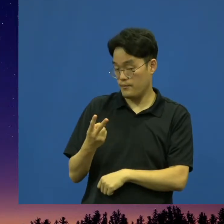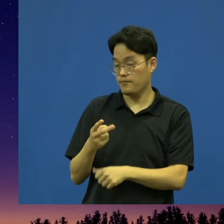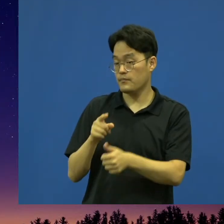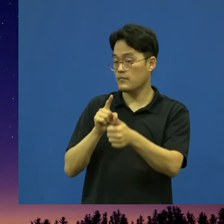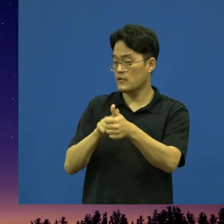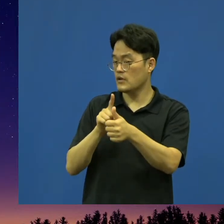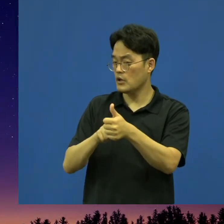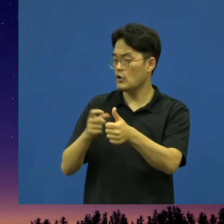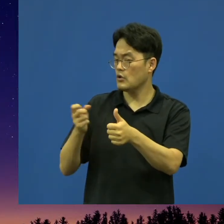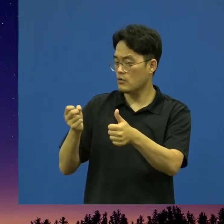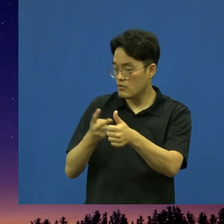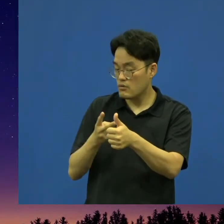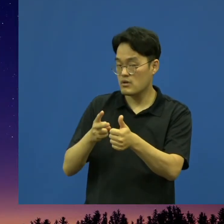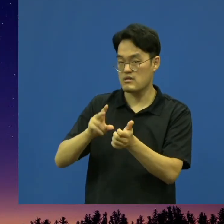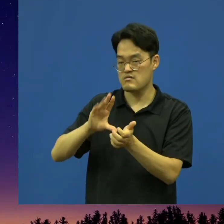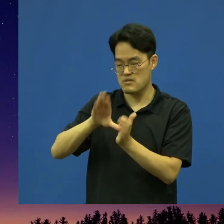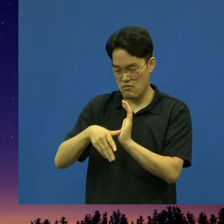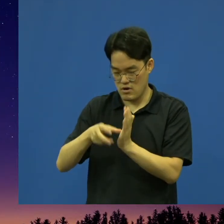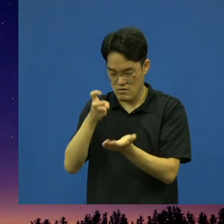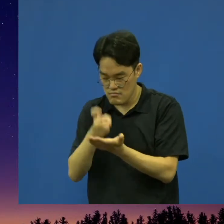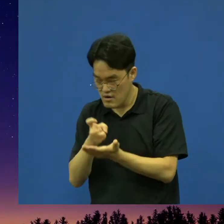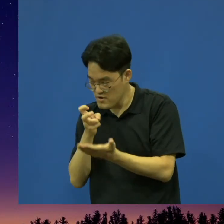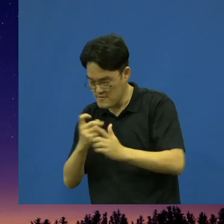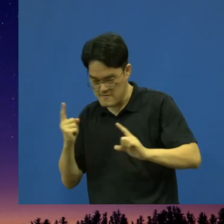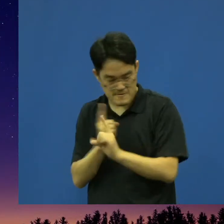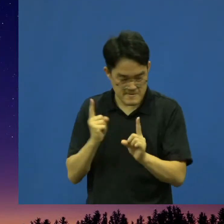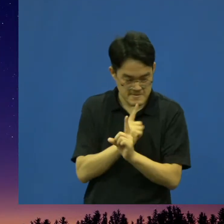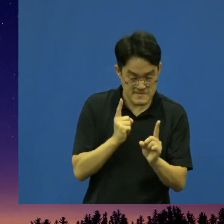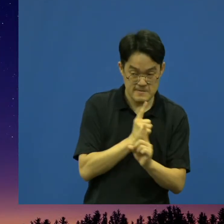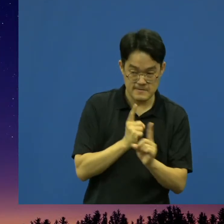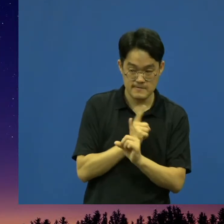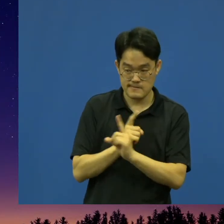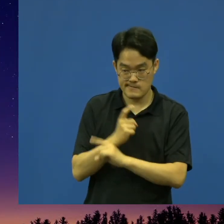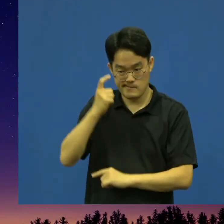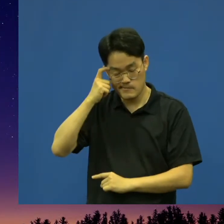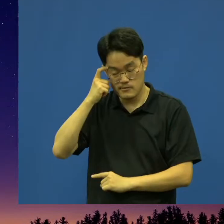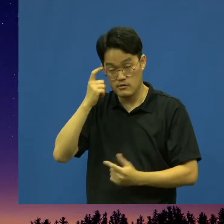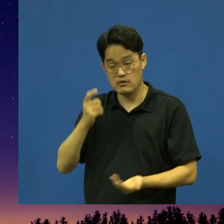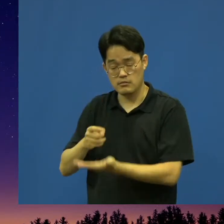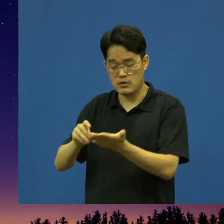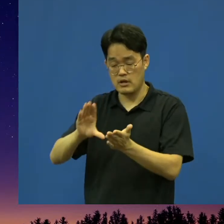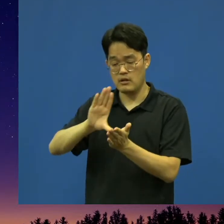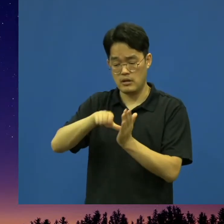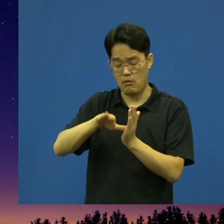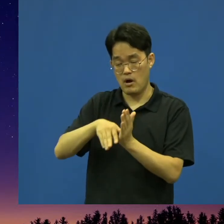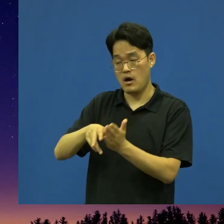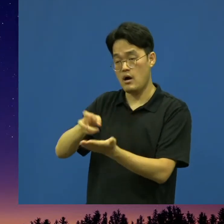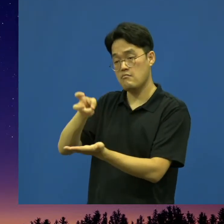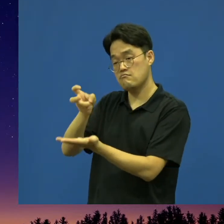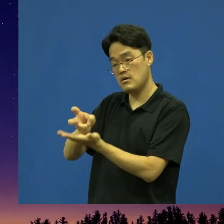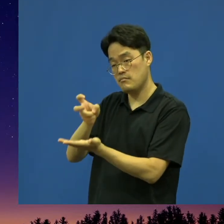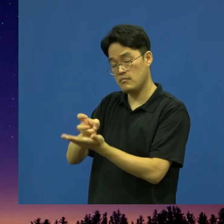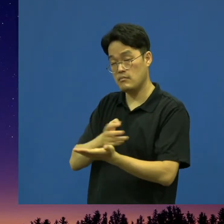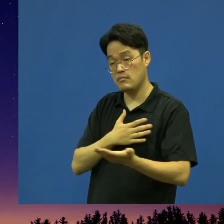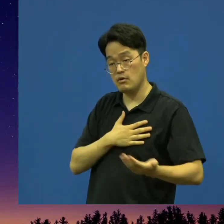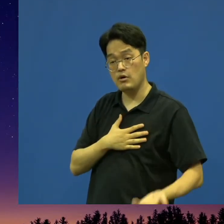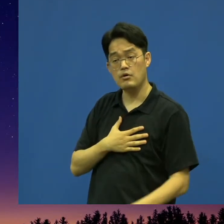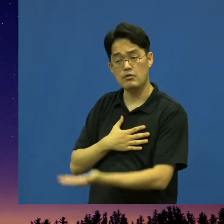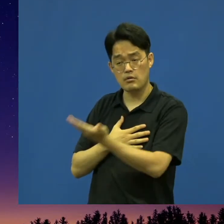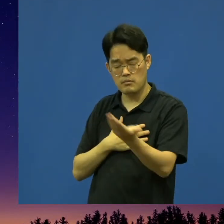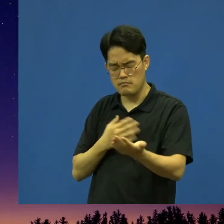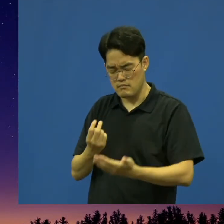또 때와 법을 고치고자 할 것이요. 여러분, 때와 법, 여러분과 제가 생명처럼